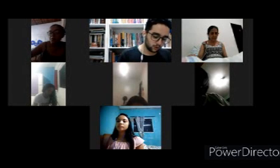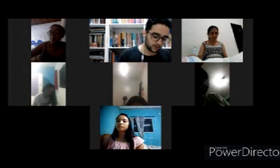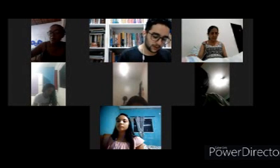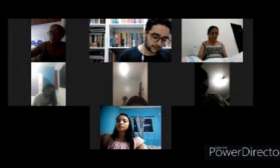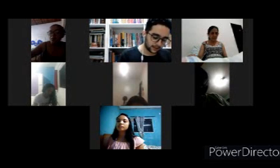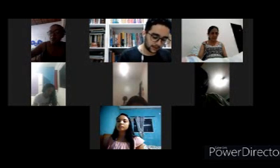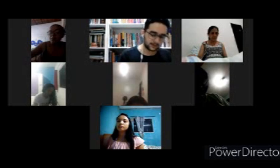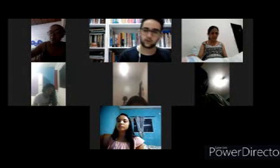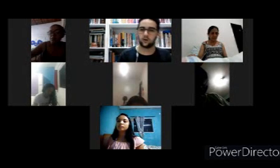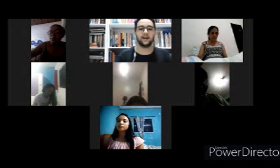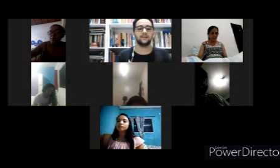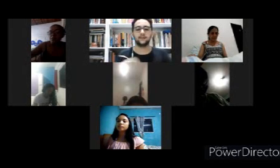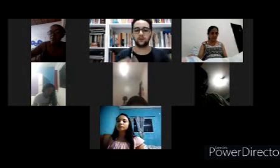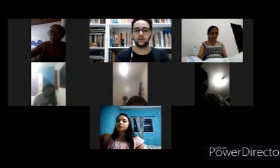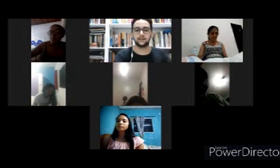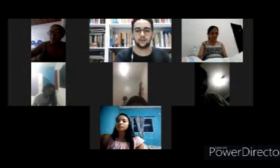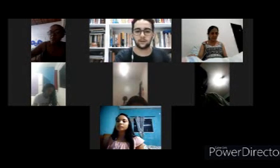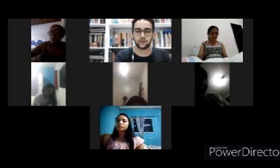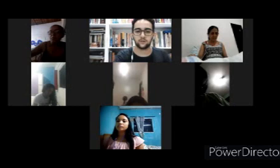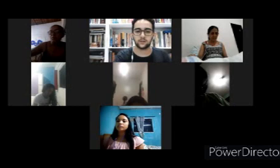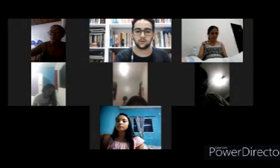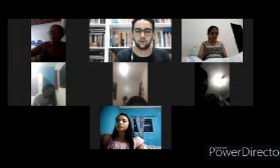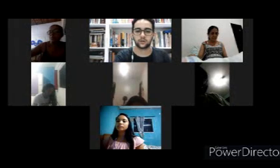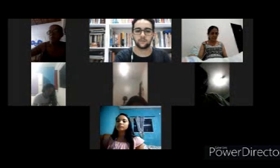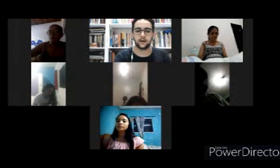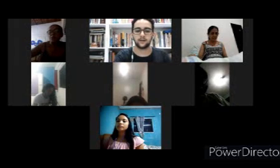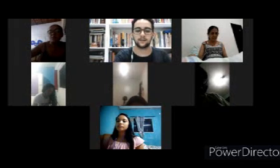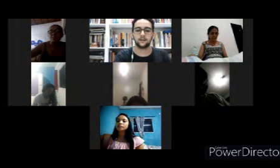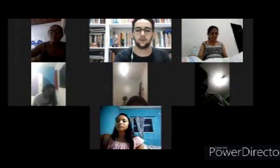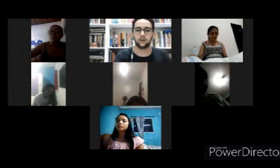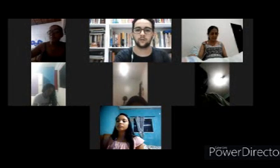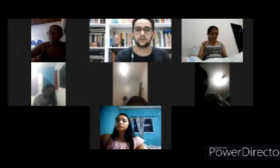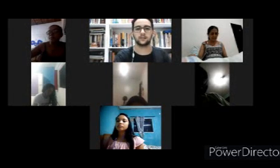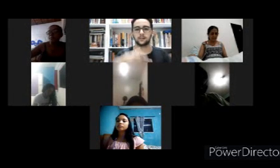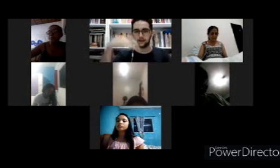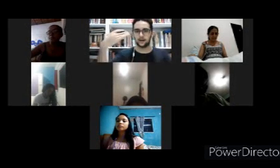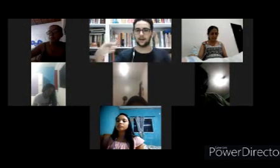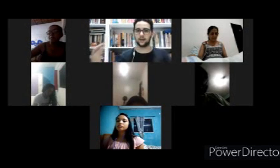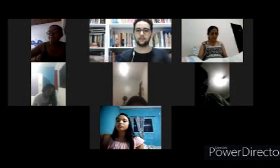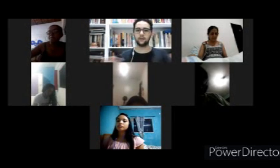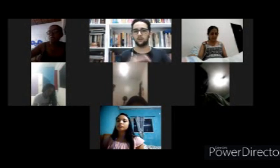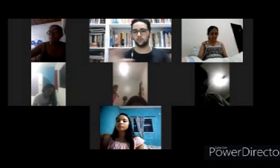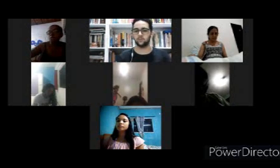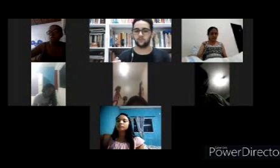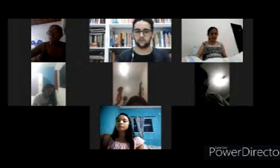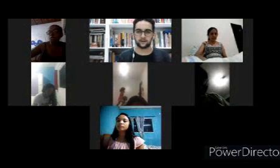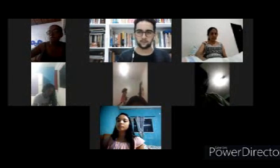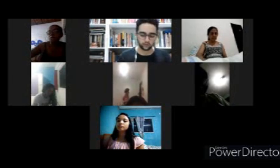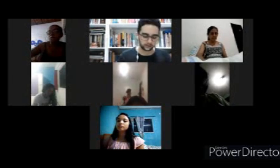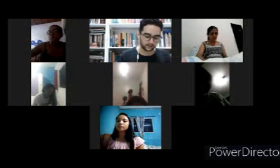2 materiais escolares, que não necessariamente é que vocês gostem, mas eu quero que vocês relembrem, então façam 2 sinais